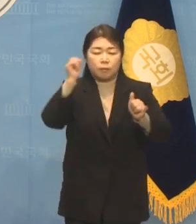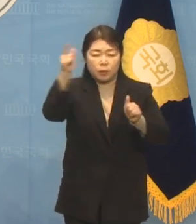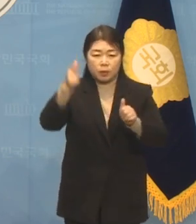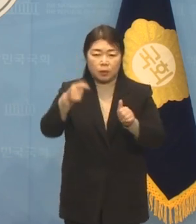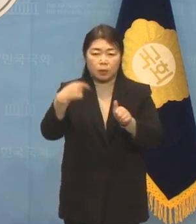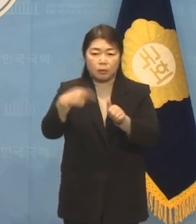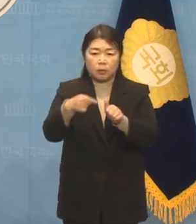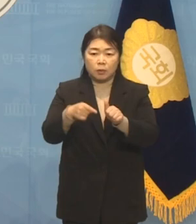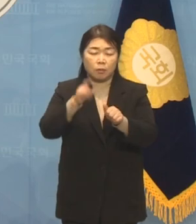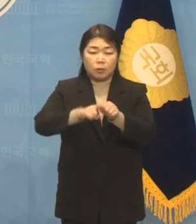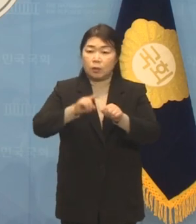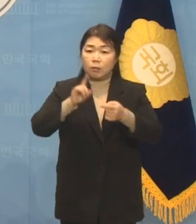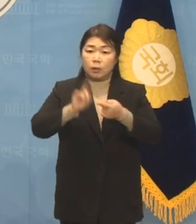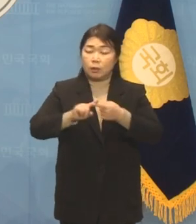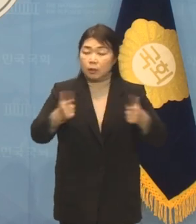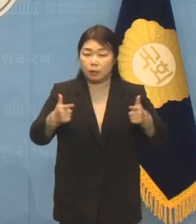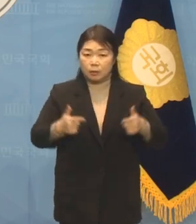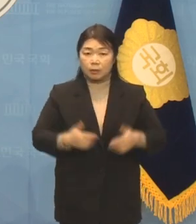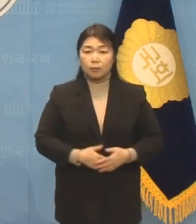임명한 윤석열 대통령입니다.